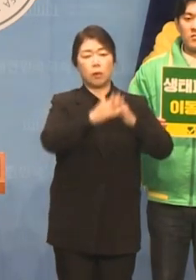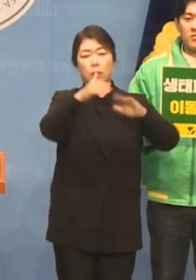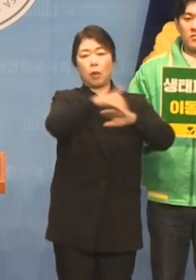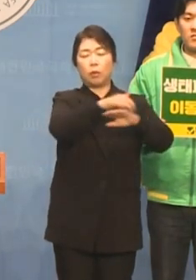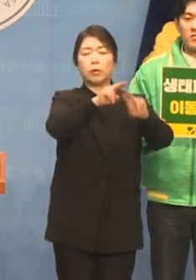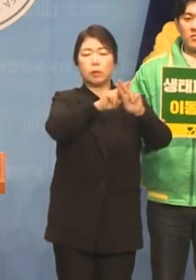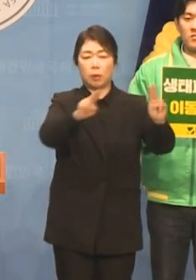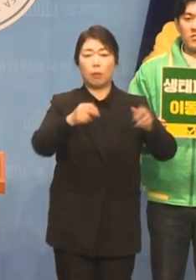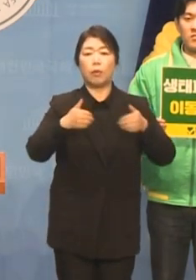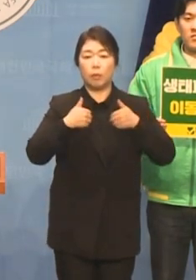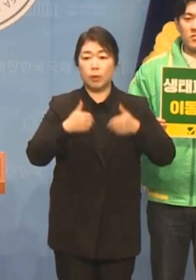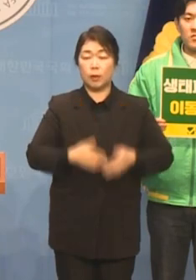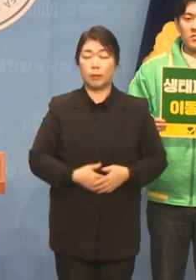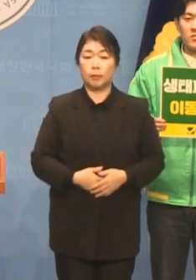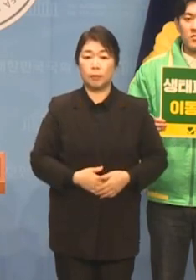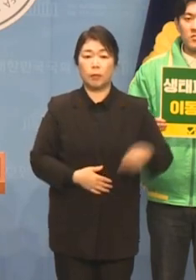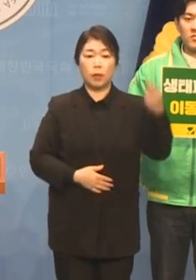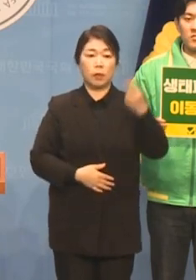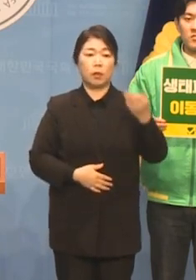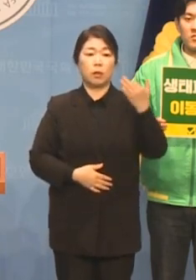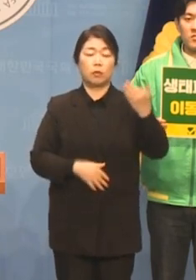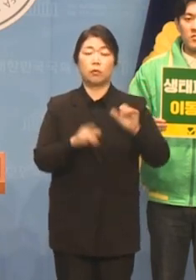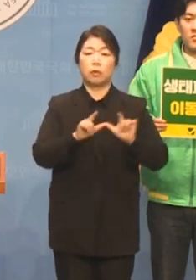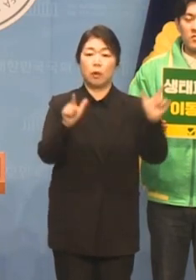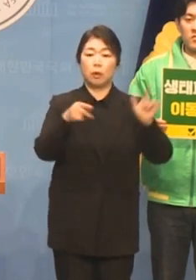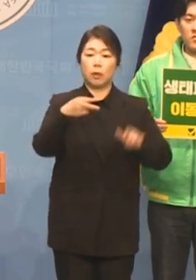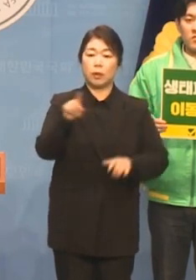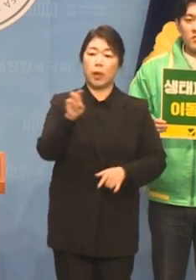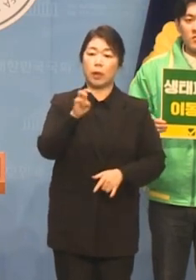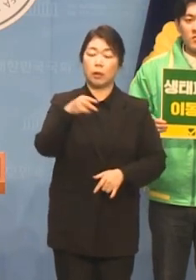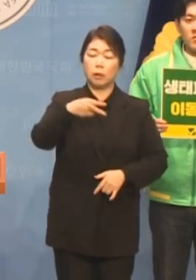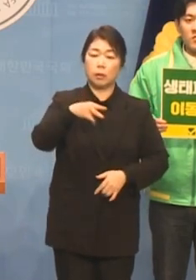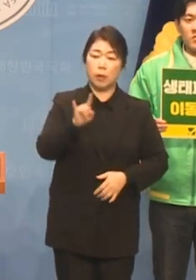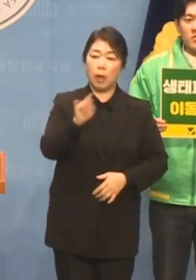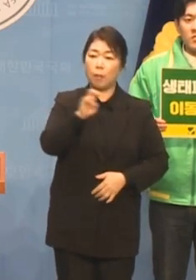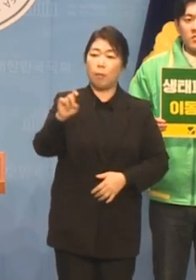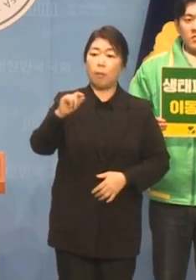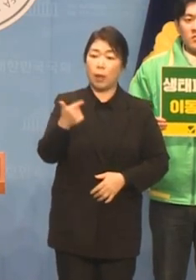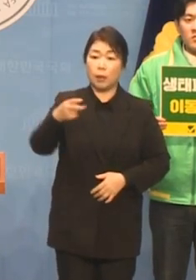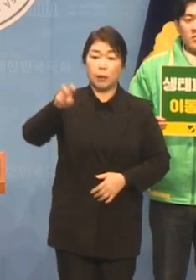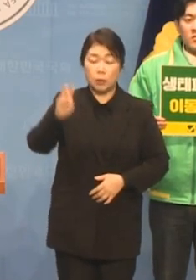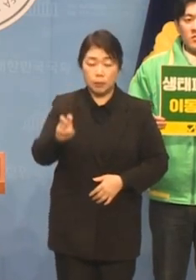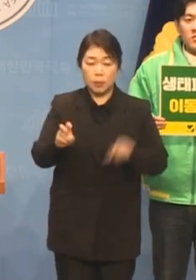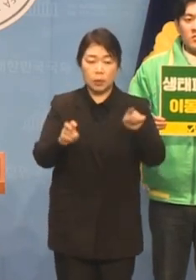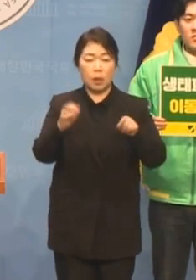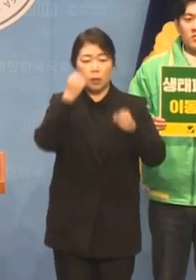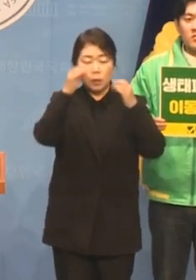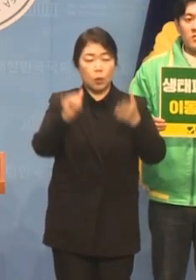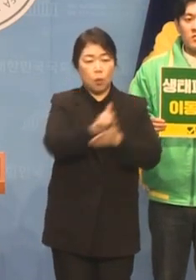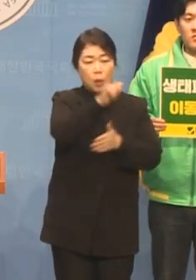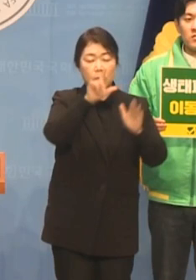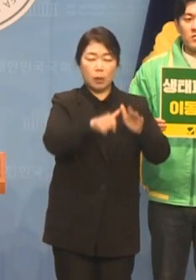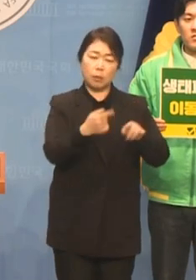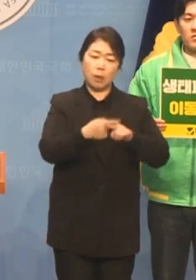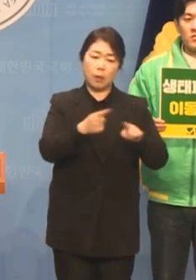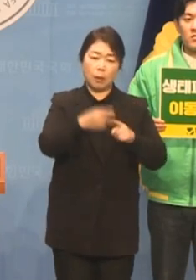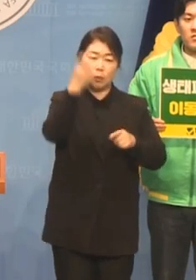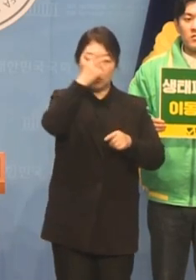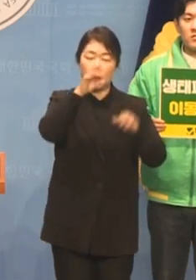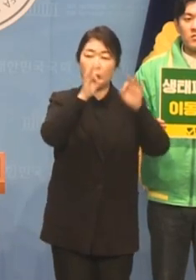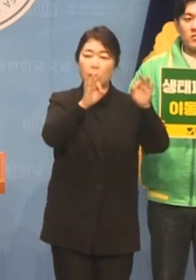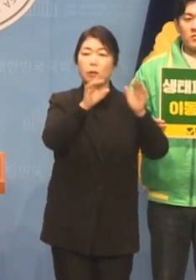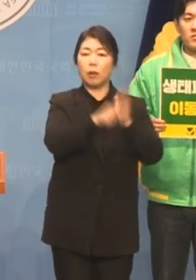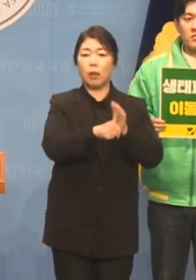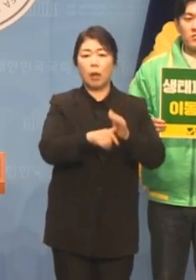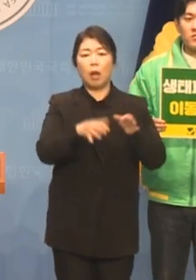교통부는 이미 2019년 세만금 신공항 사전 타당성 조사 용역을 통해 세만금 신공항이 비용